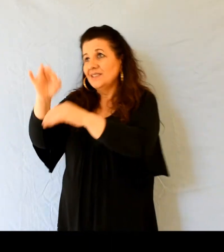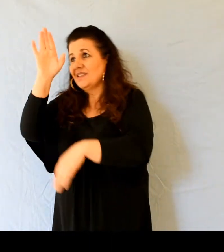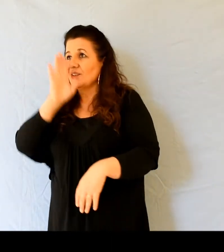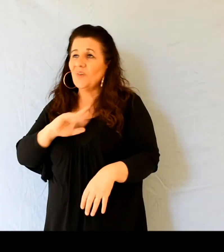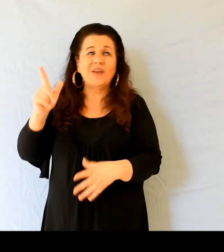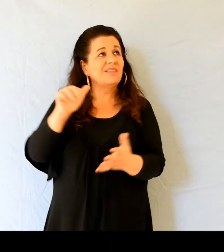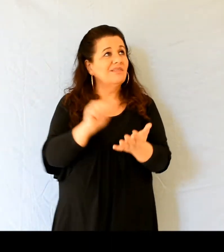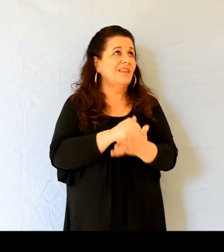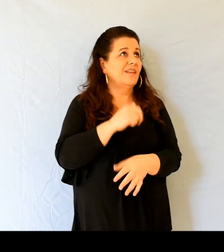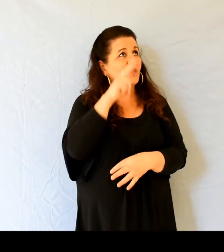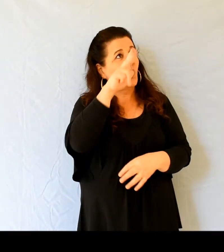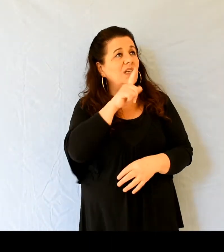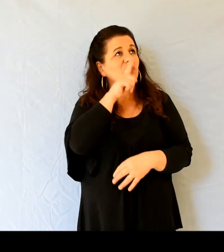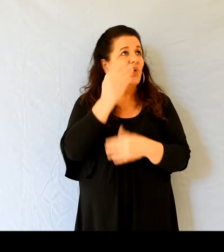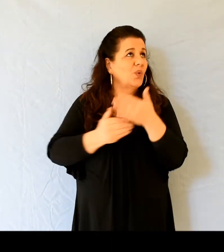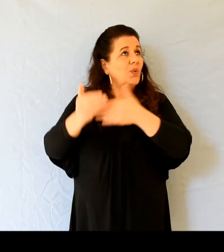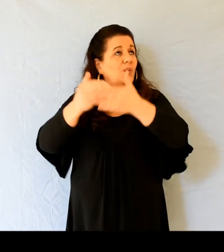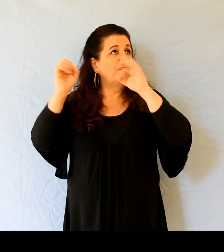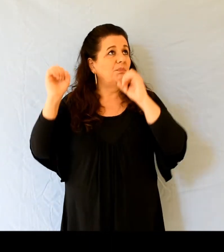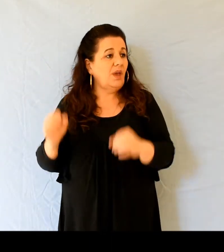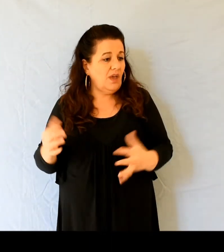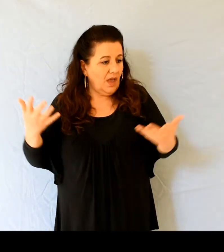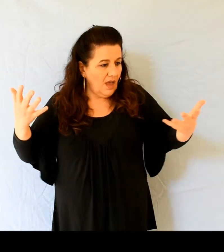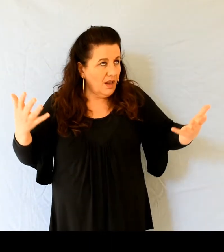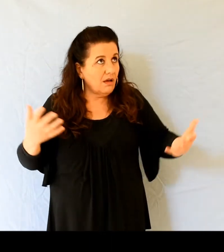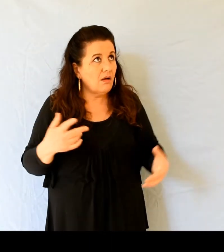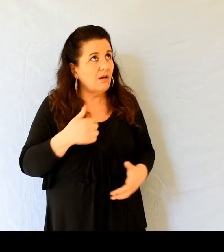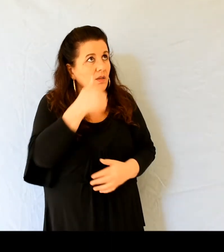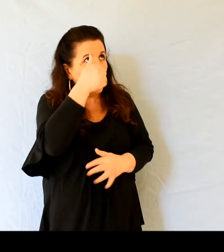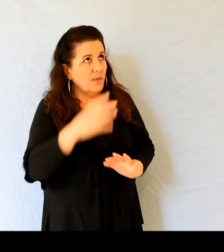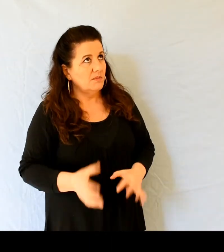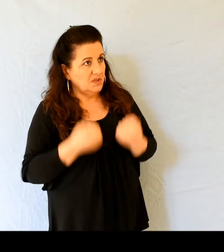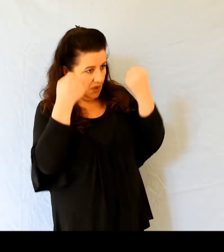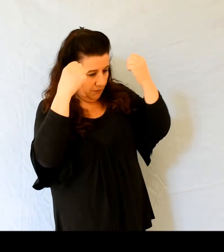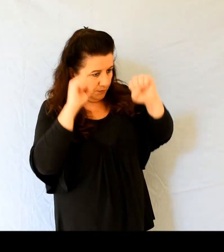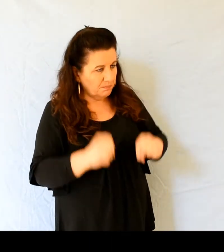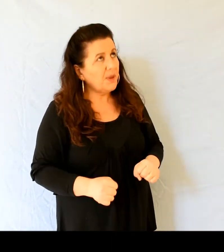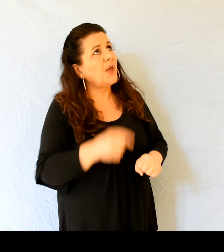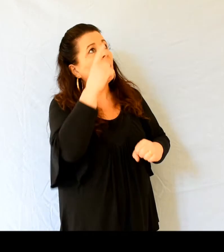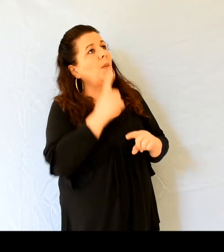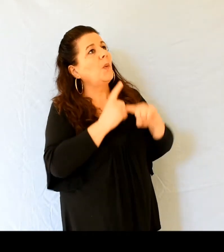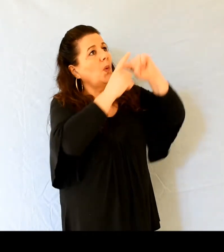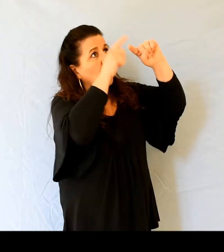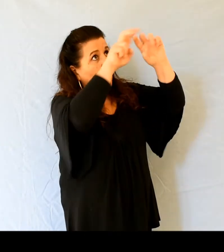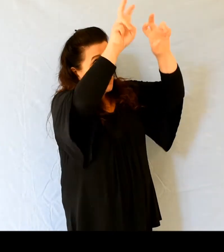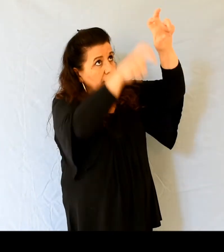en 3 jours, sauve-toi toi-même, descends de la croix. »